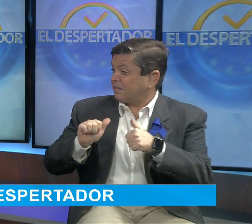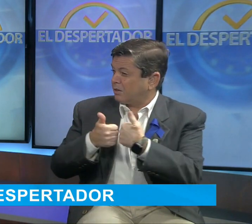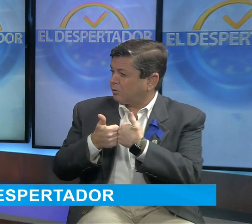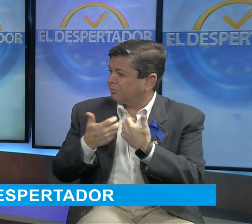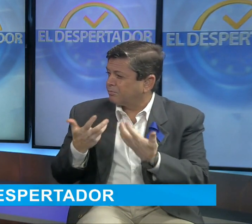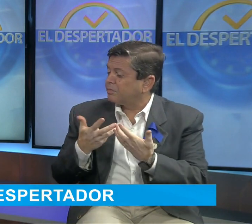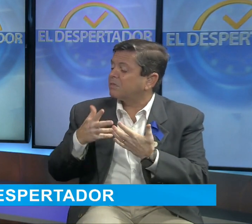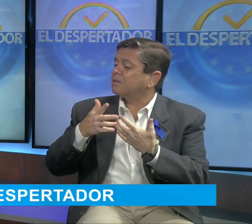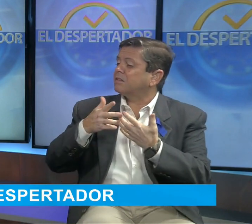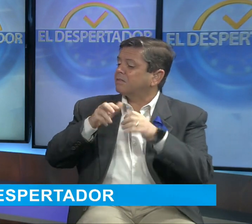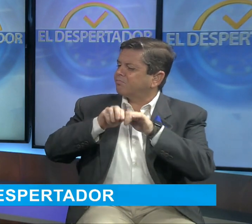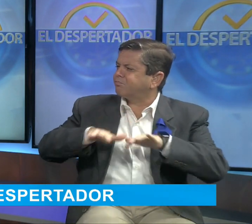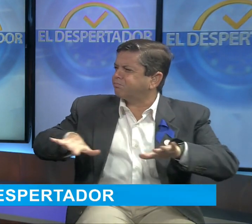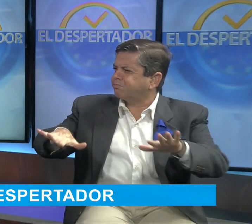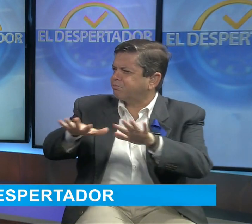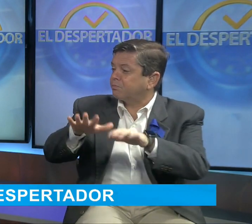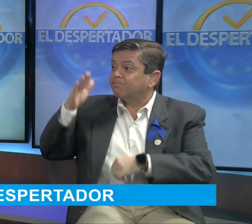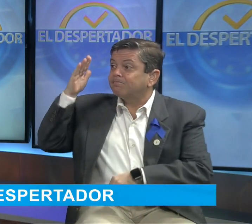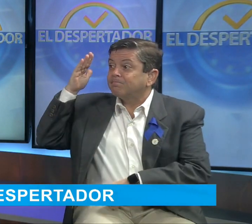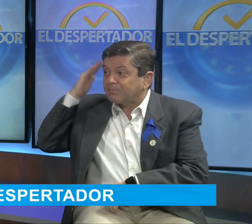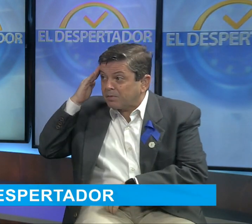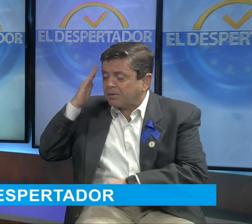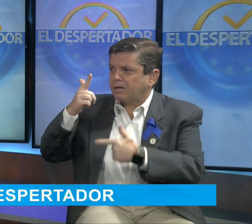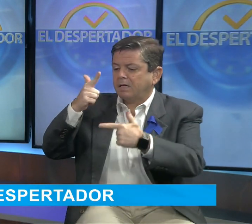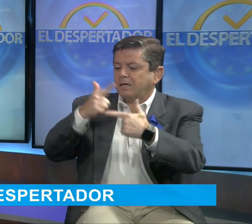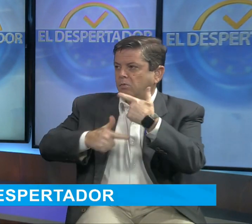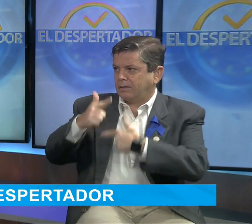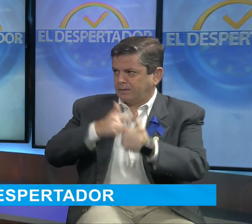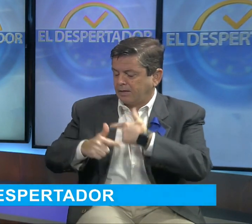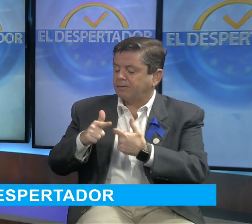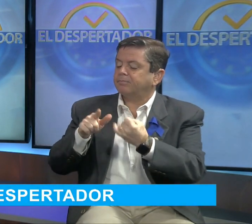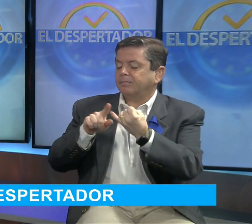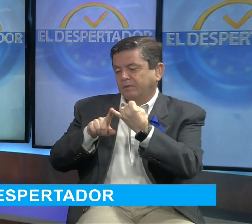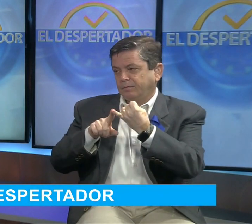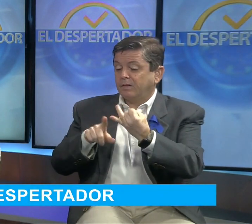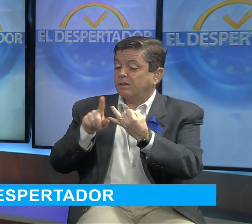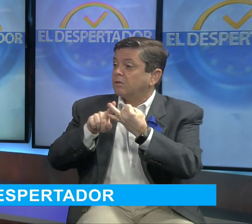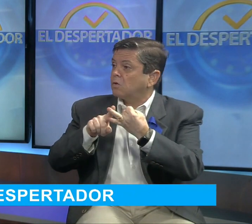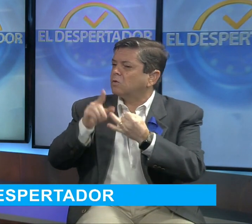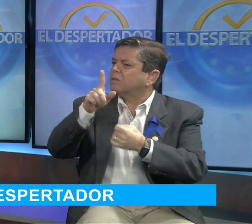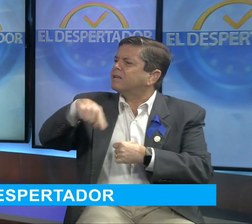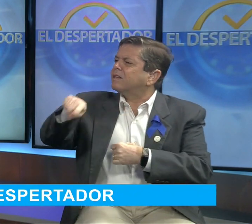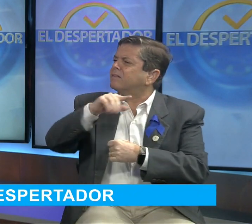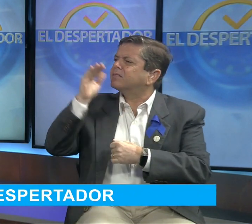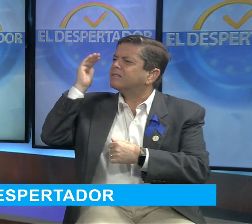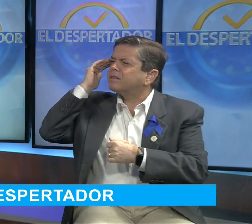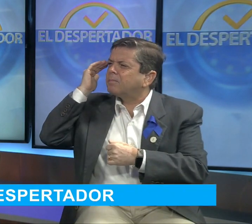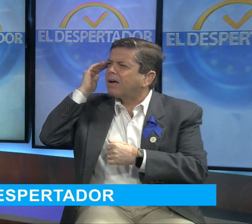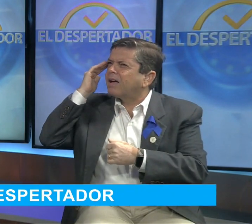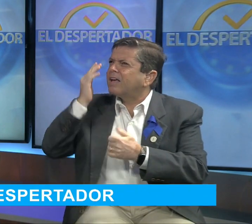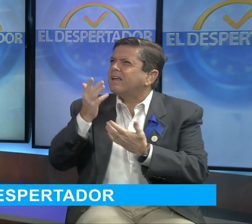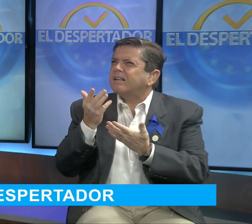Sí, cuál es nuestro reto principal para toda la población, es la lengua de señas, esa comunicación. Que las personas